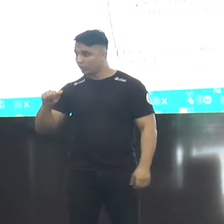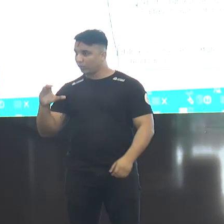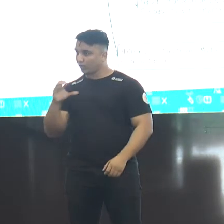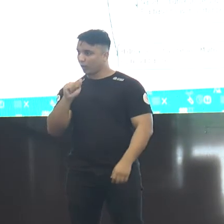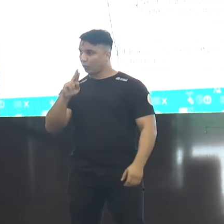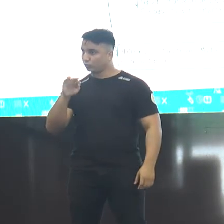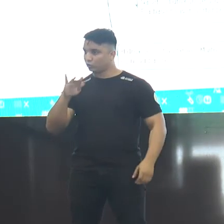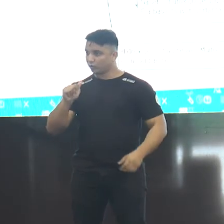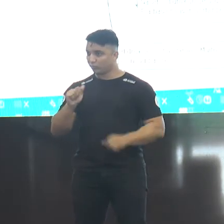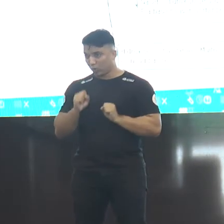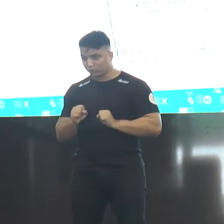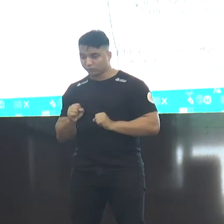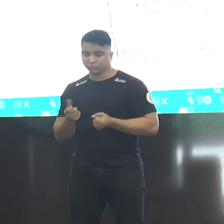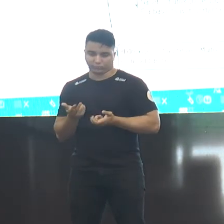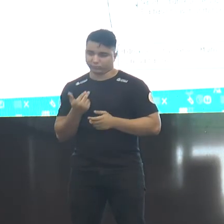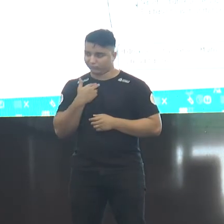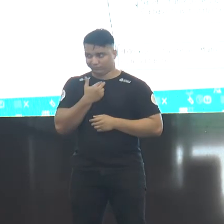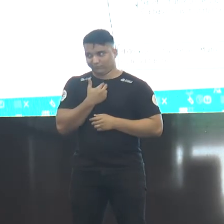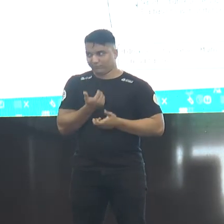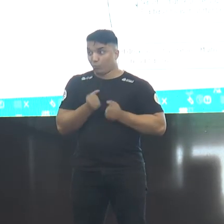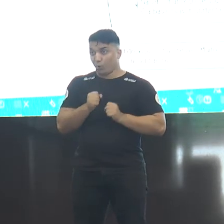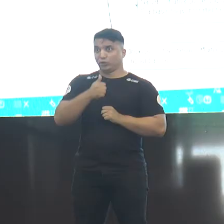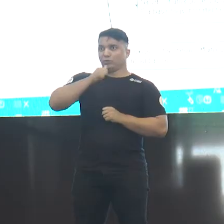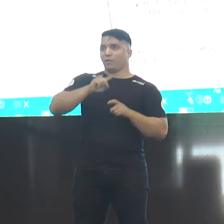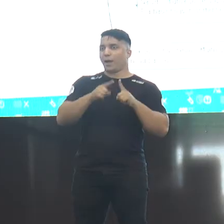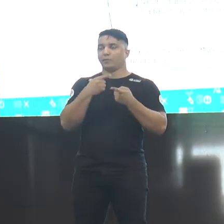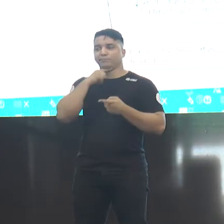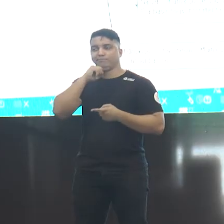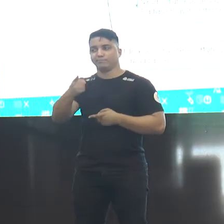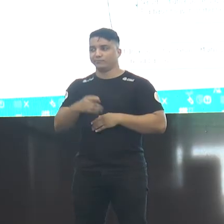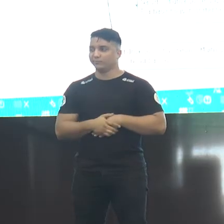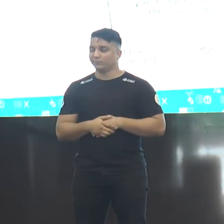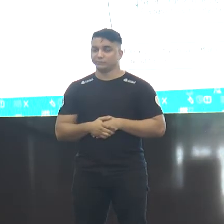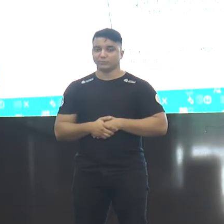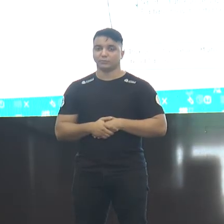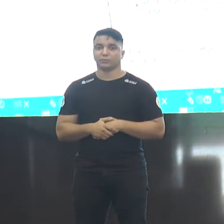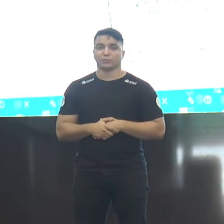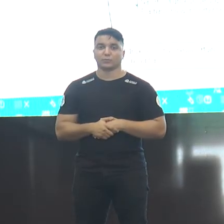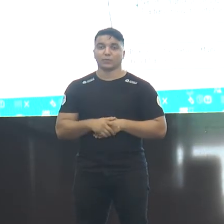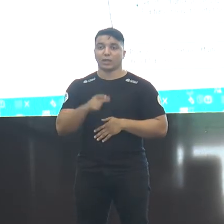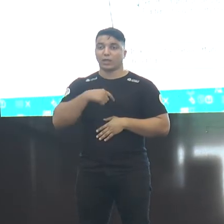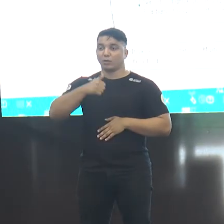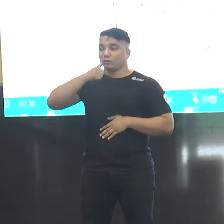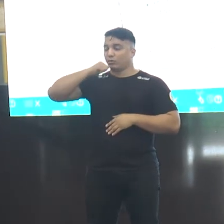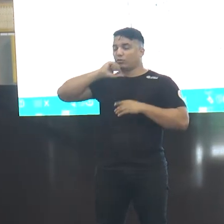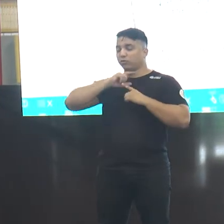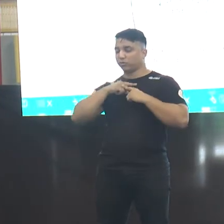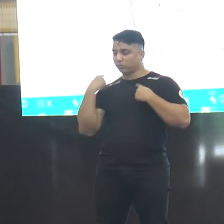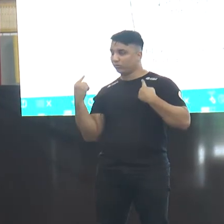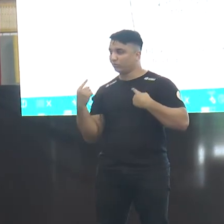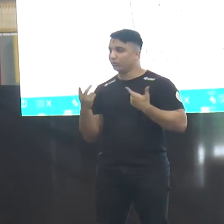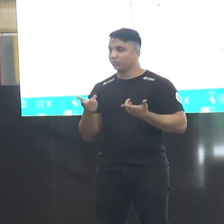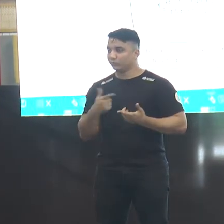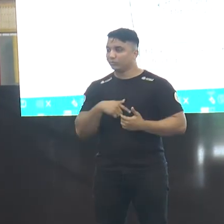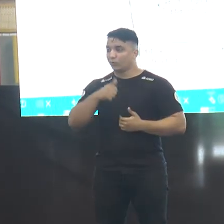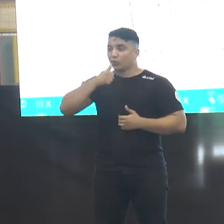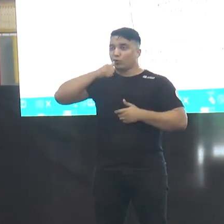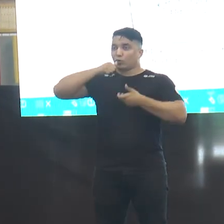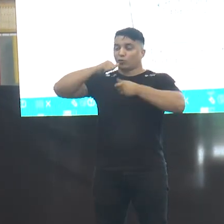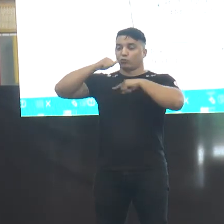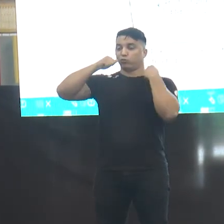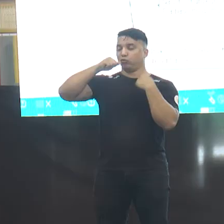né? Se você tomar soda cáustica, não chega nem até lá. É tomando e morrendo. Vai tomando, vai